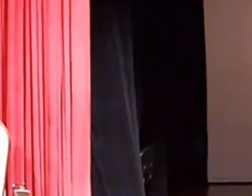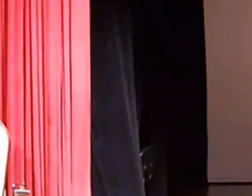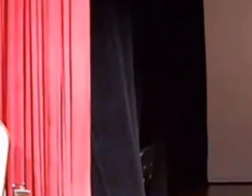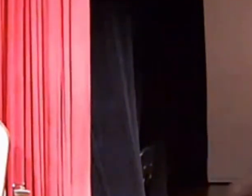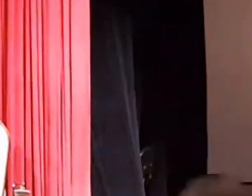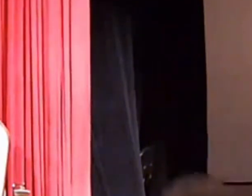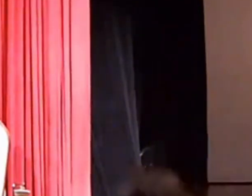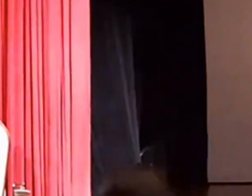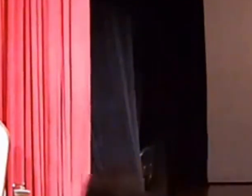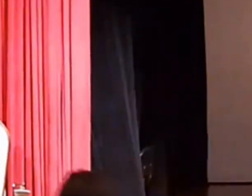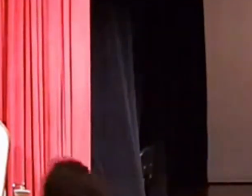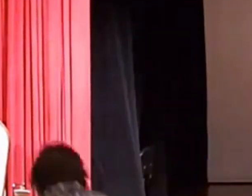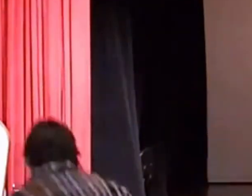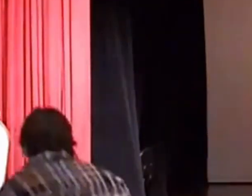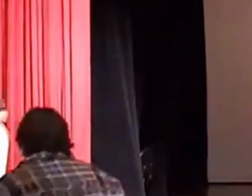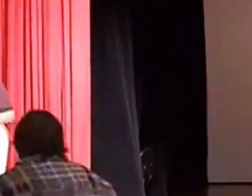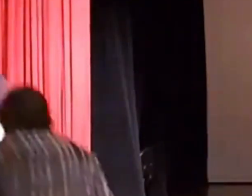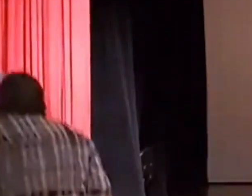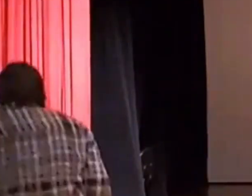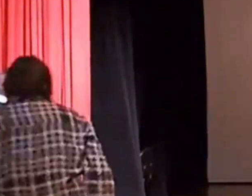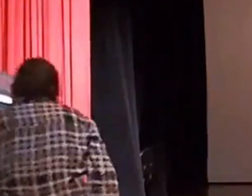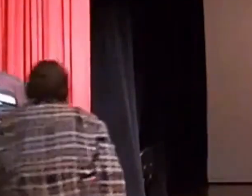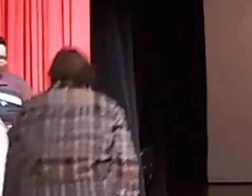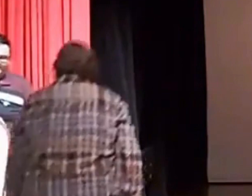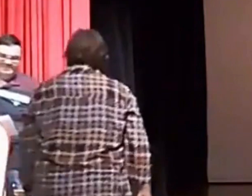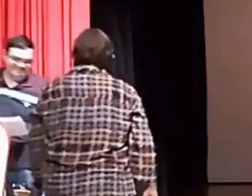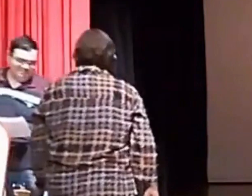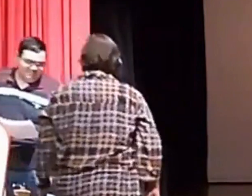no tratamento da escoliose.